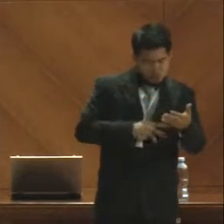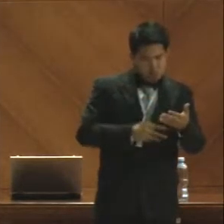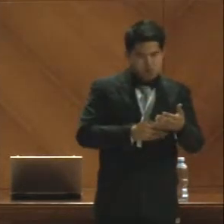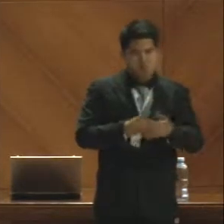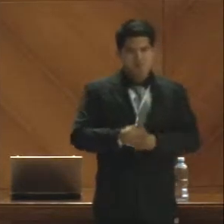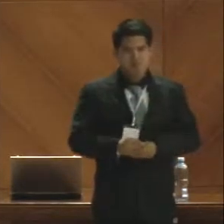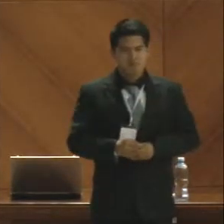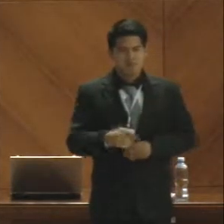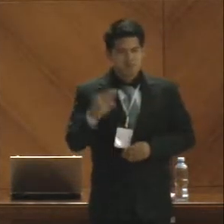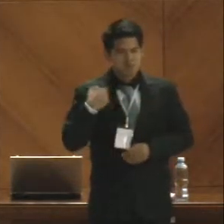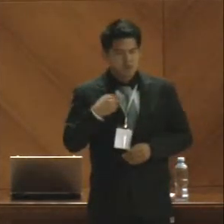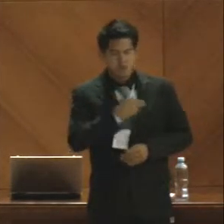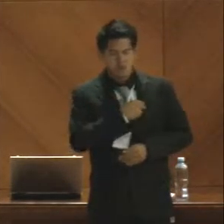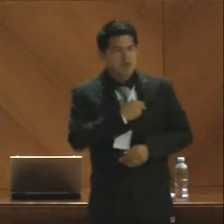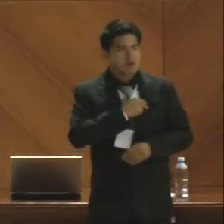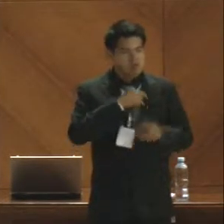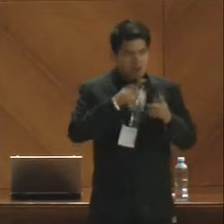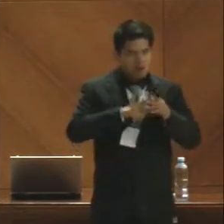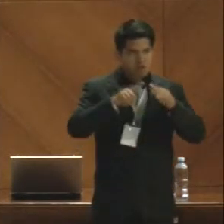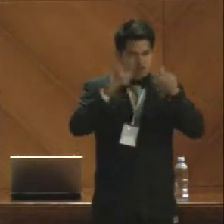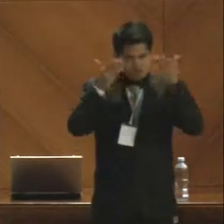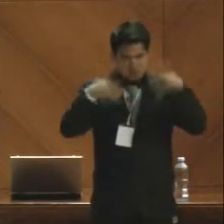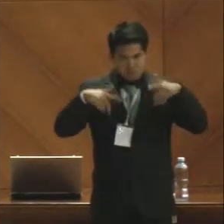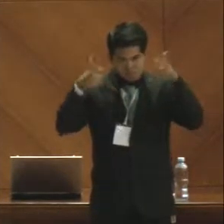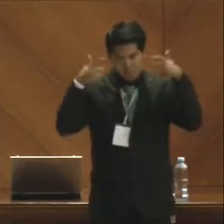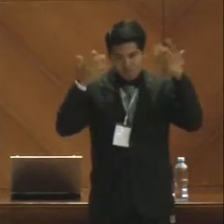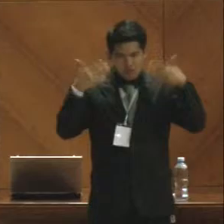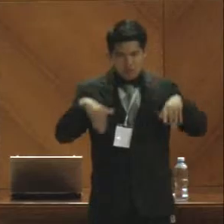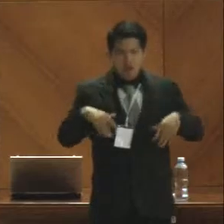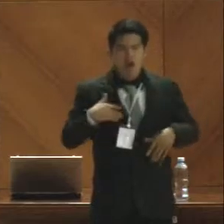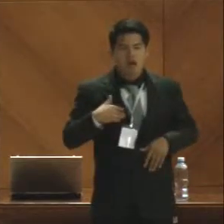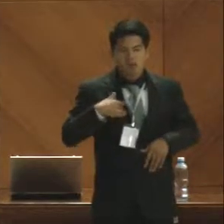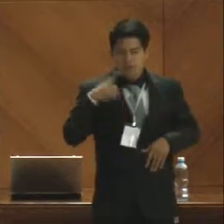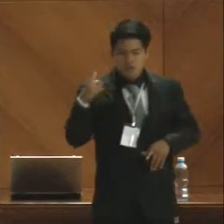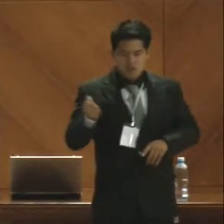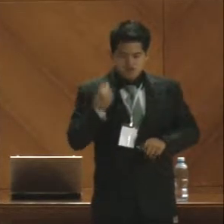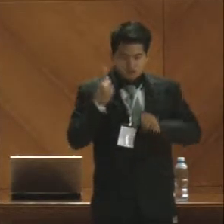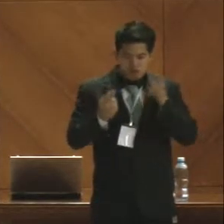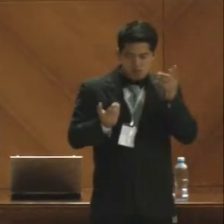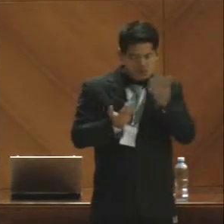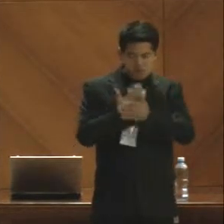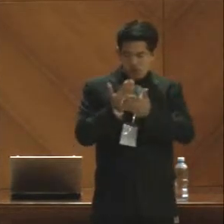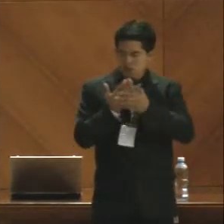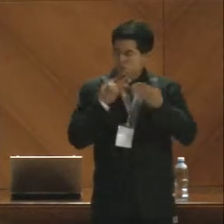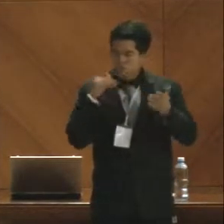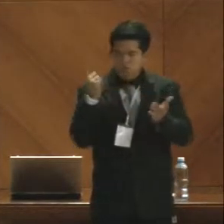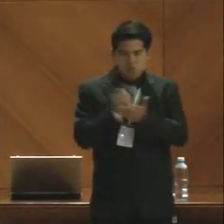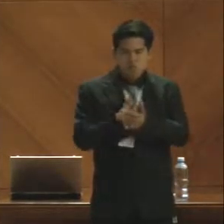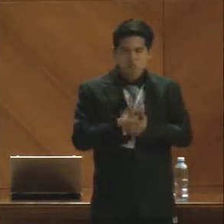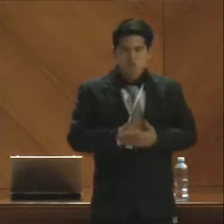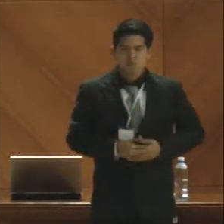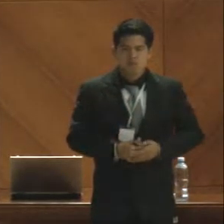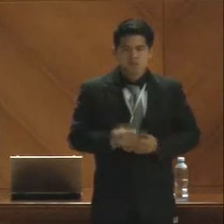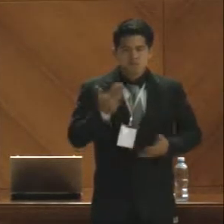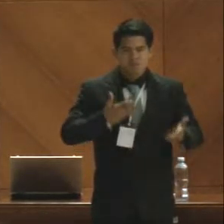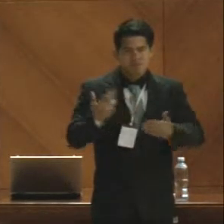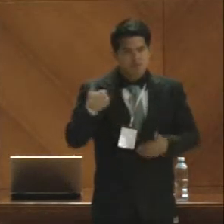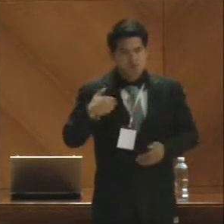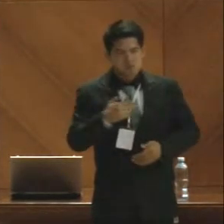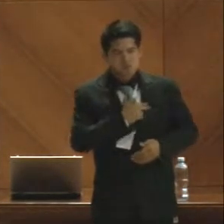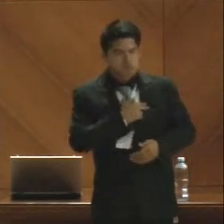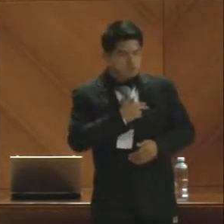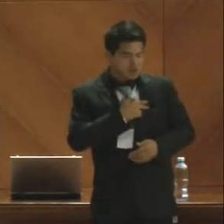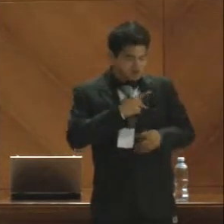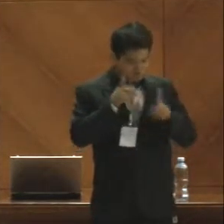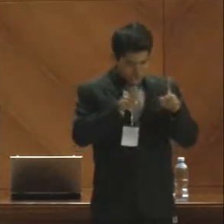uno realmente entiende cómo funcionan las cosas. Entonces, si en las universidades trabajamos con software libre, pues particularmente en el área